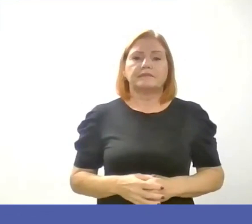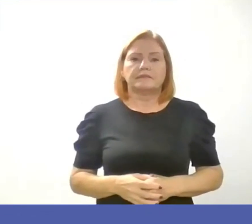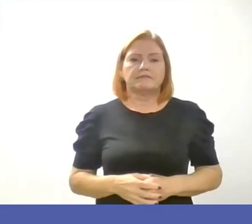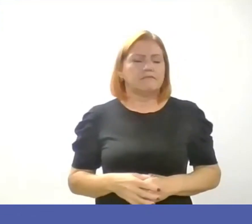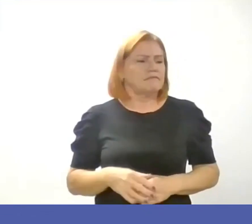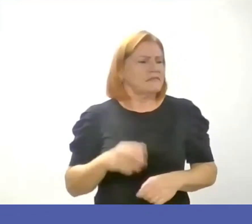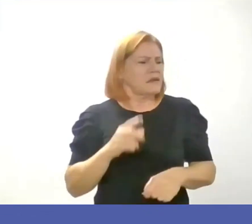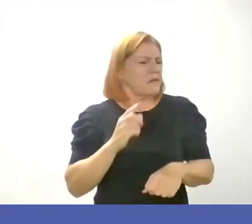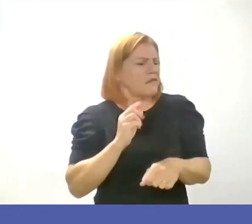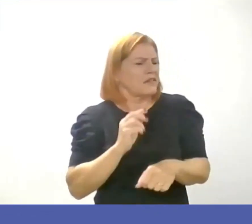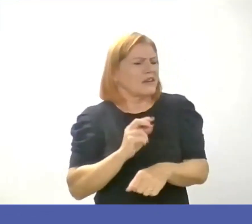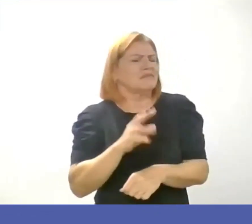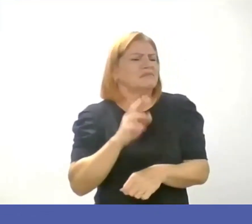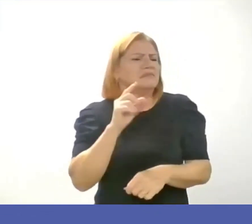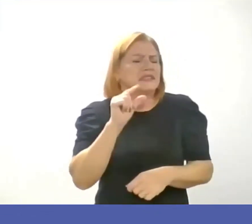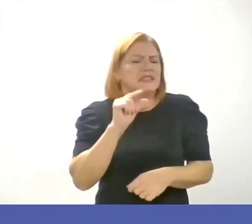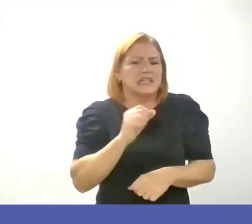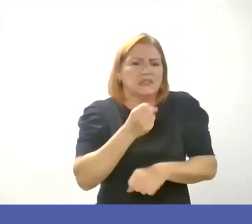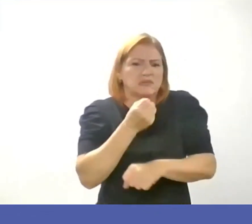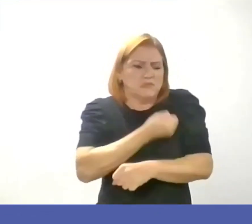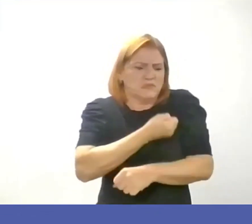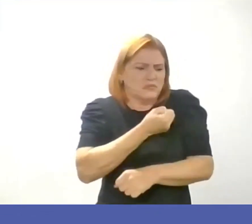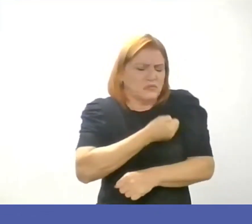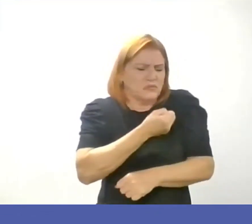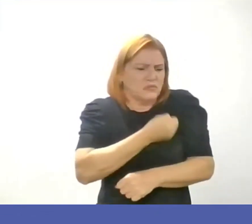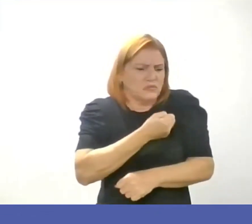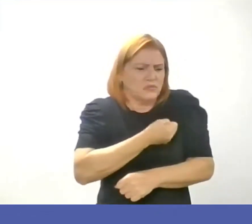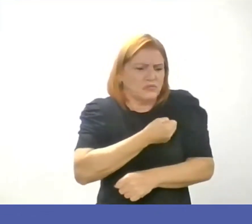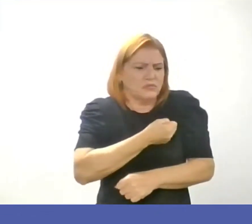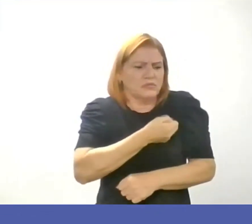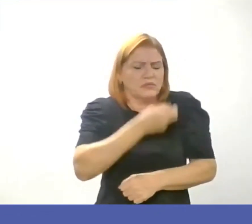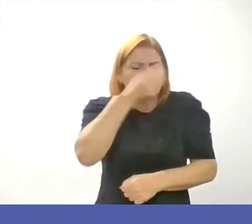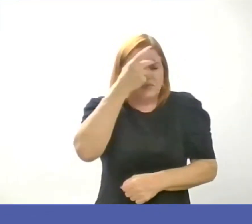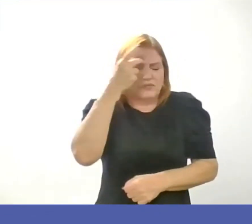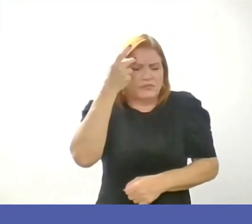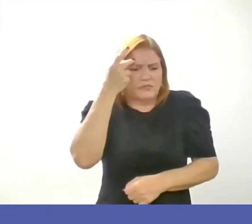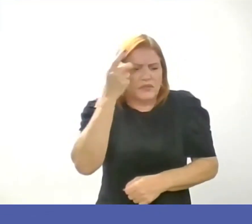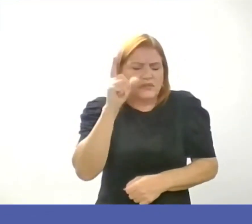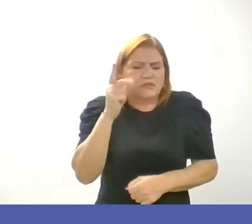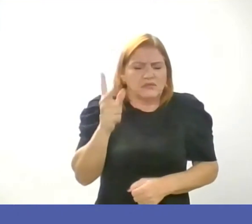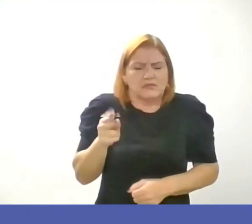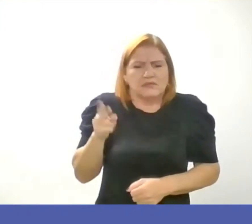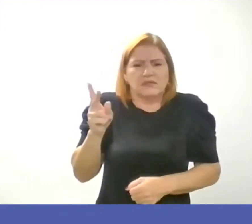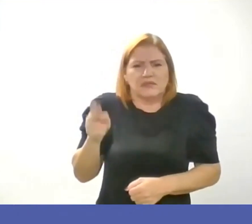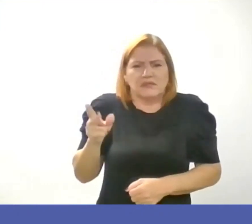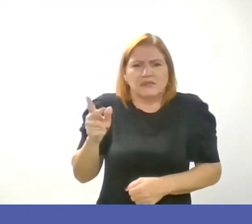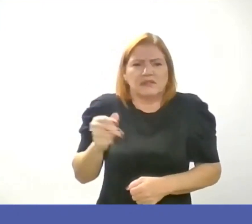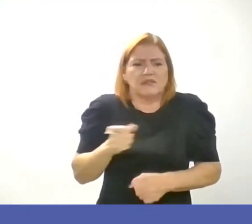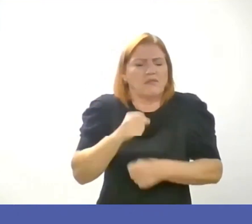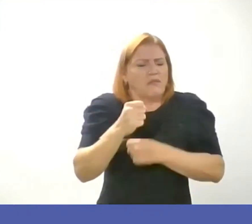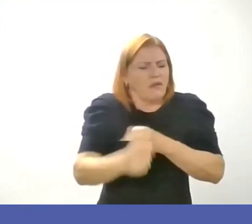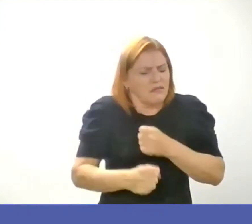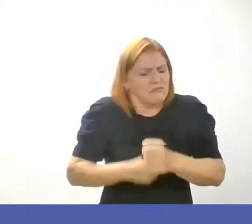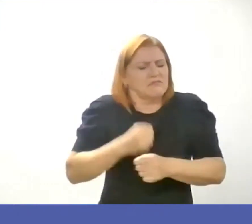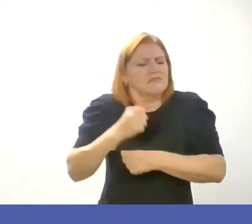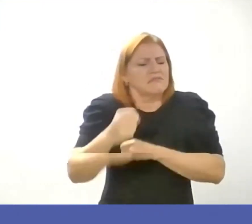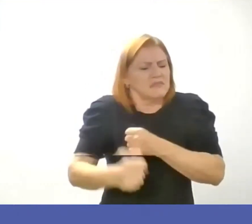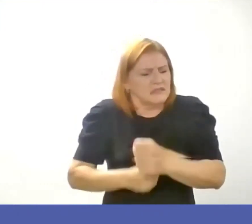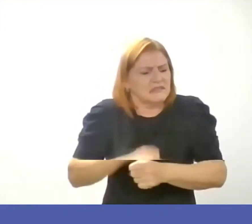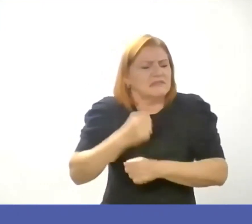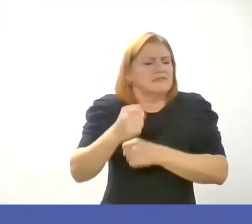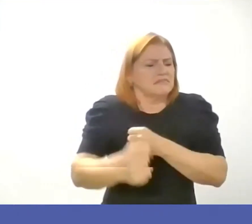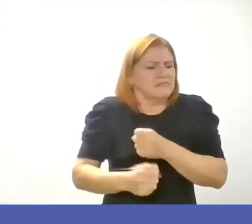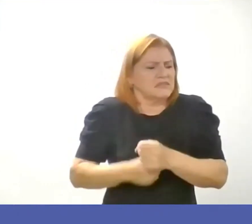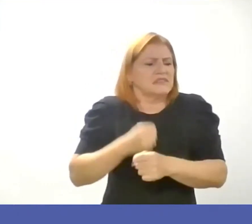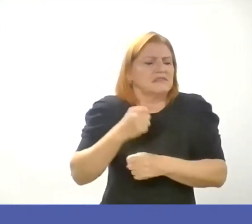de pessoas, depois de 5 anos, 10 anos, e nenhuma edificação, não damos lucro para o